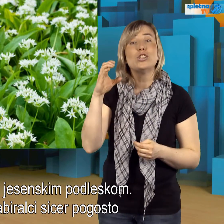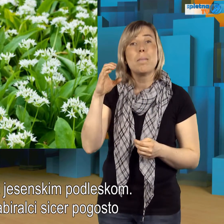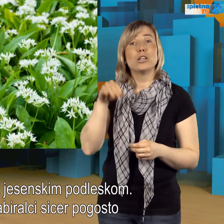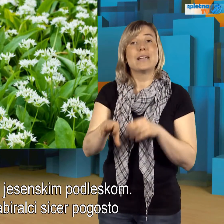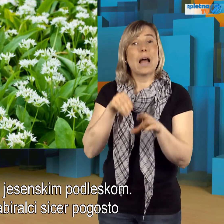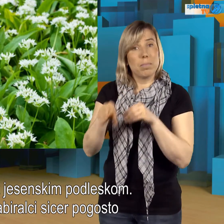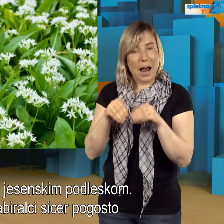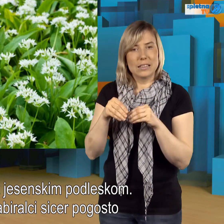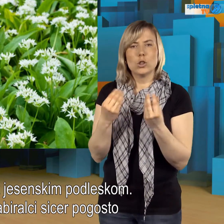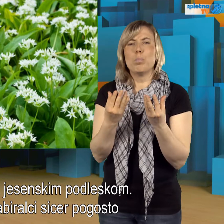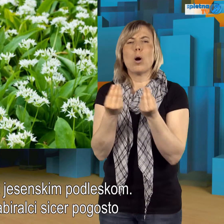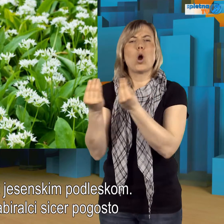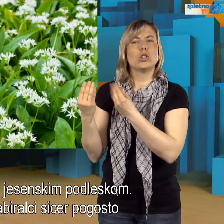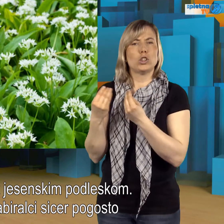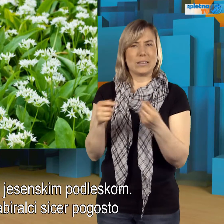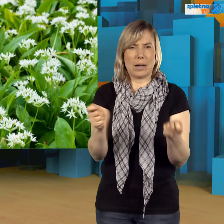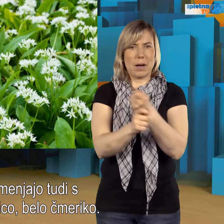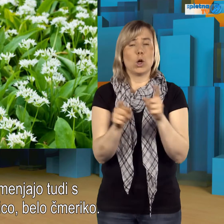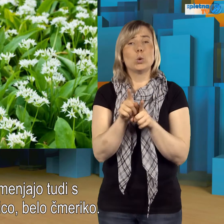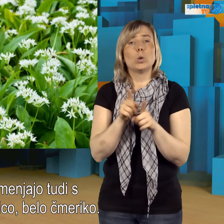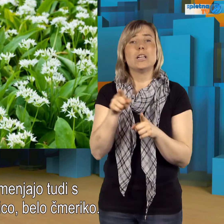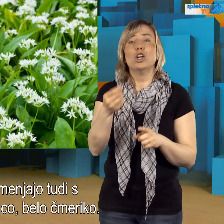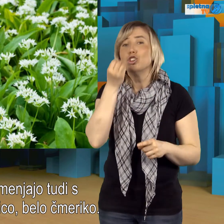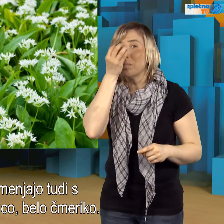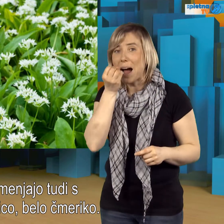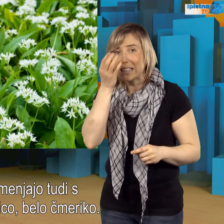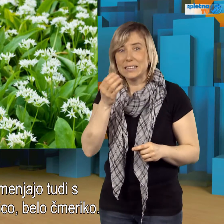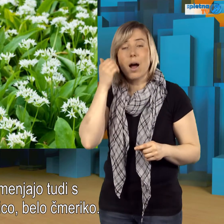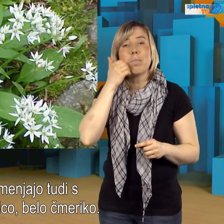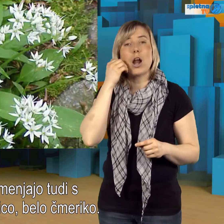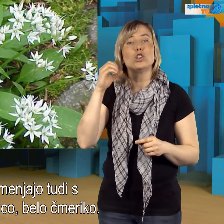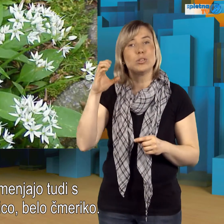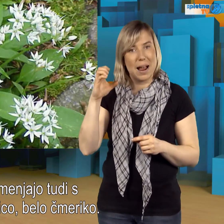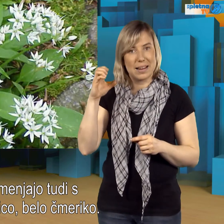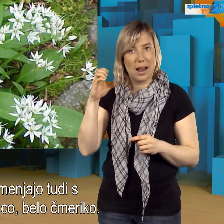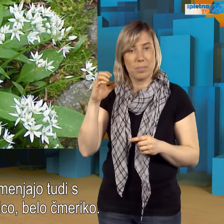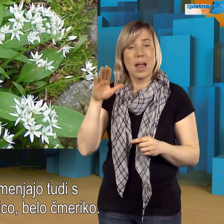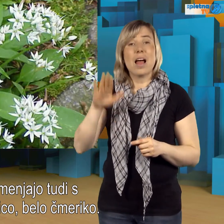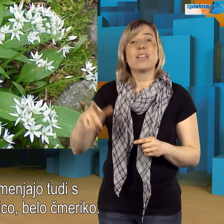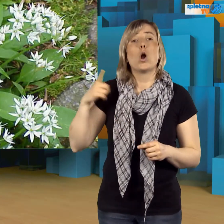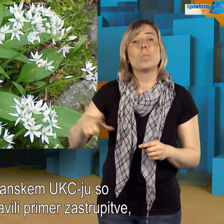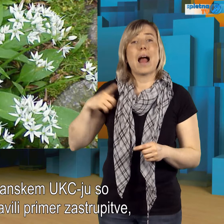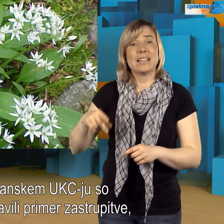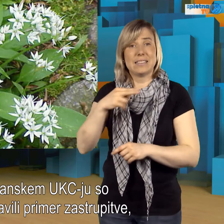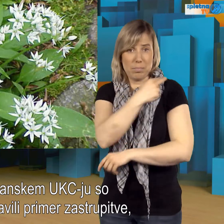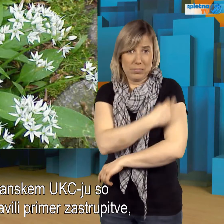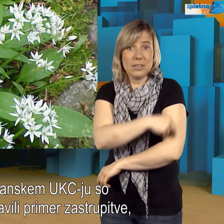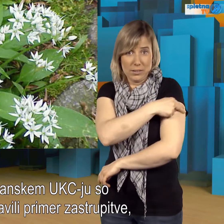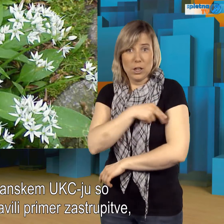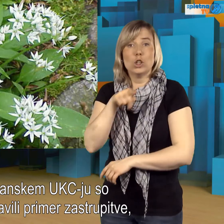Čemaž nabiralci sicer pogosto zamenjajo tudi šmarnico, belo čmeriko. Na ljubljanskem UKC-ju so letos